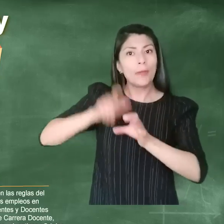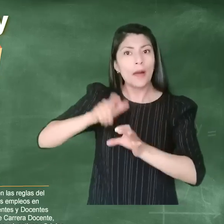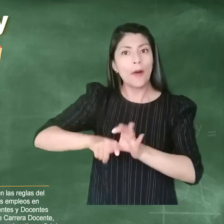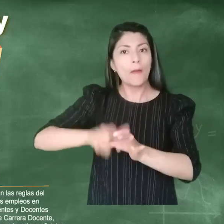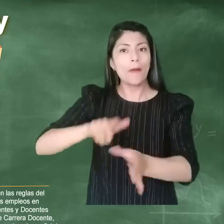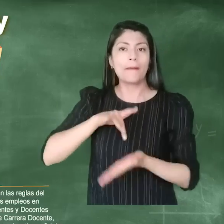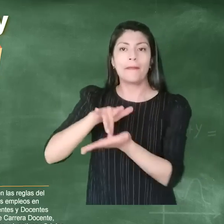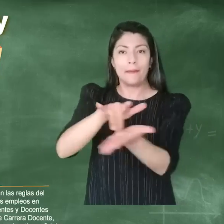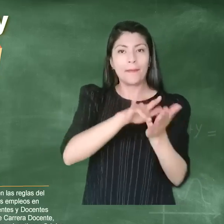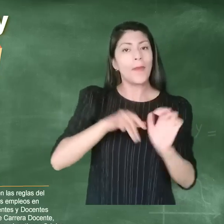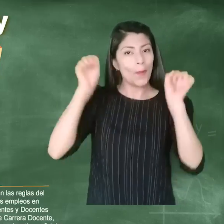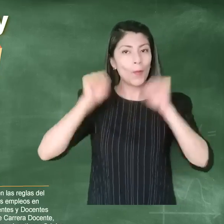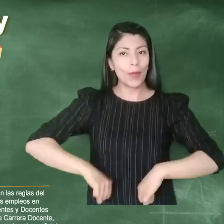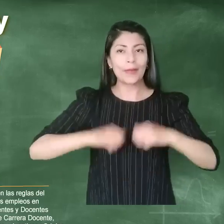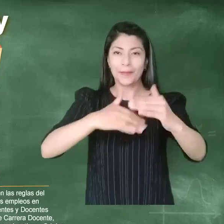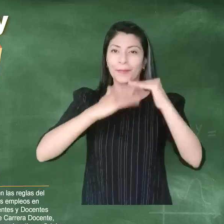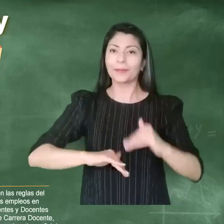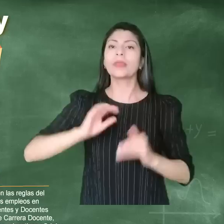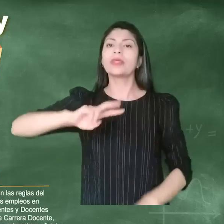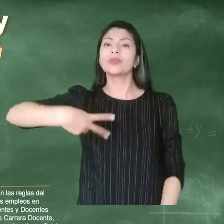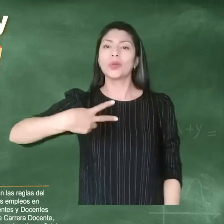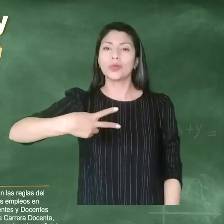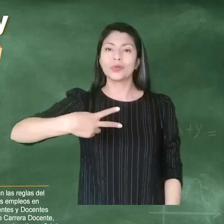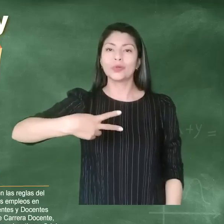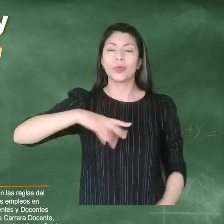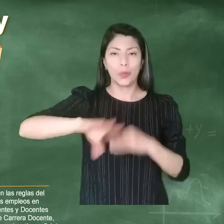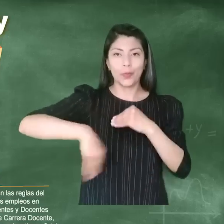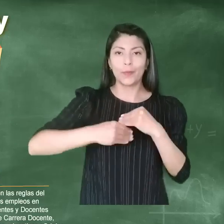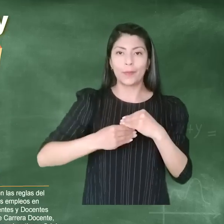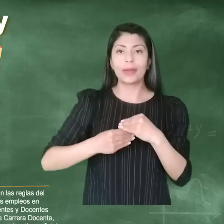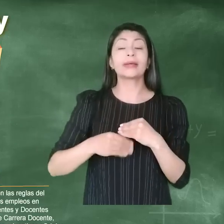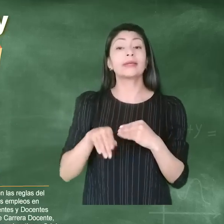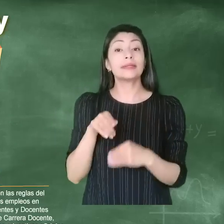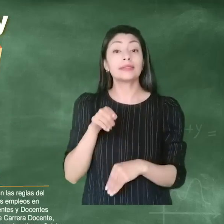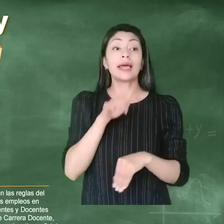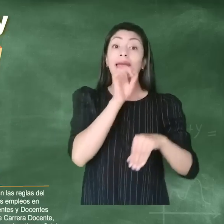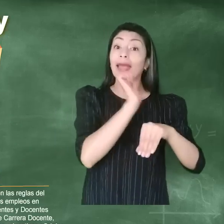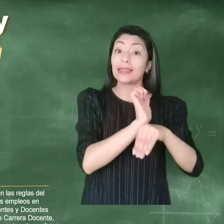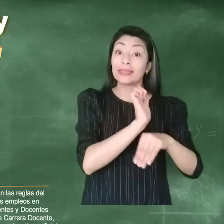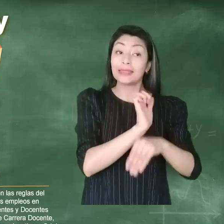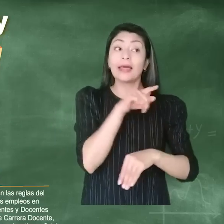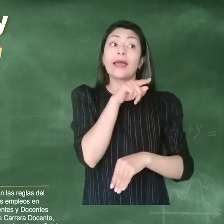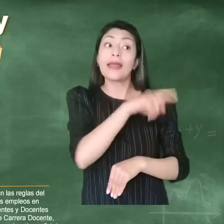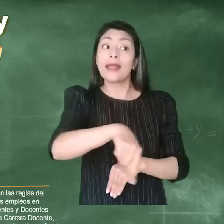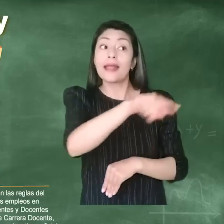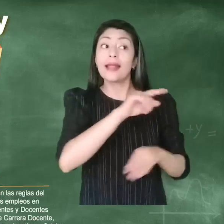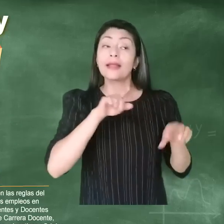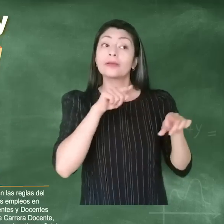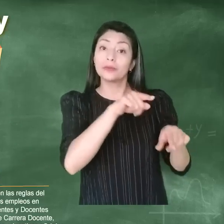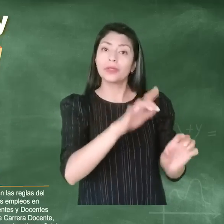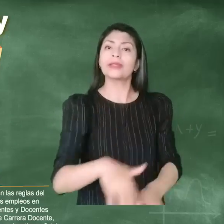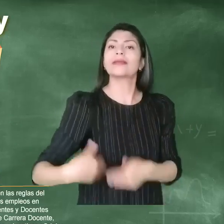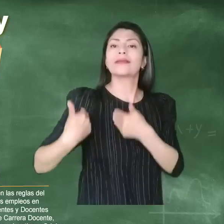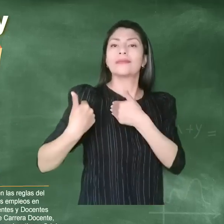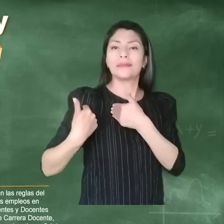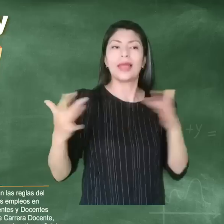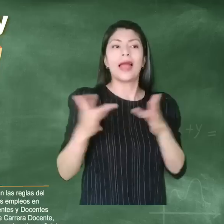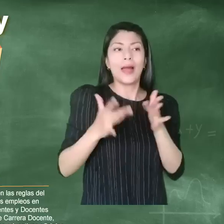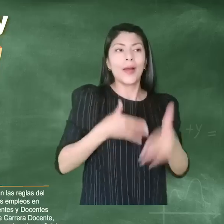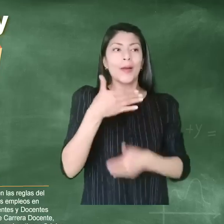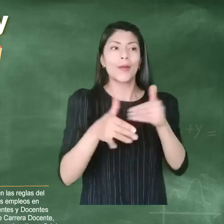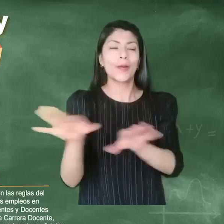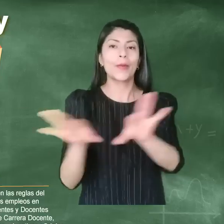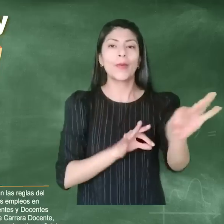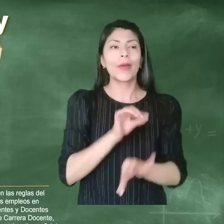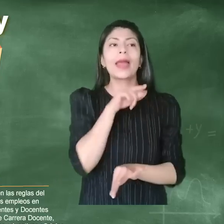antelación al inicio de inscripciones. Parágrafo 2. Es responsabilidad de la entidad para la que se realiza